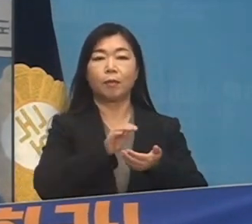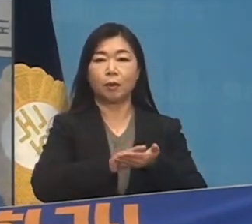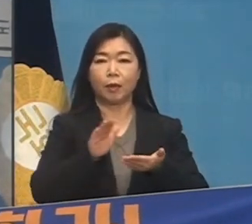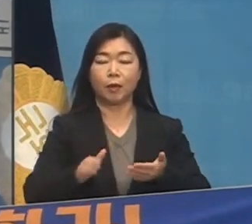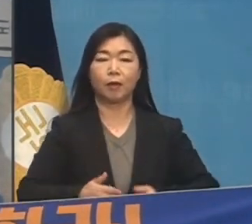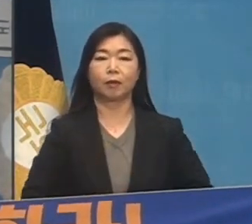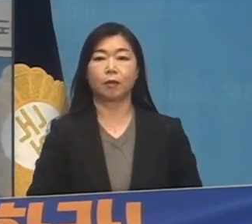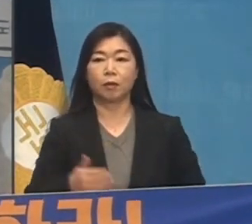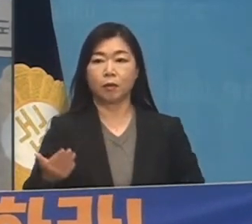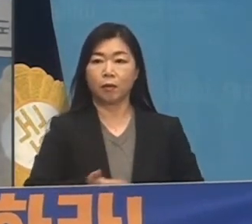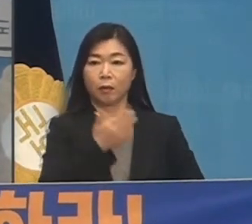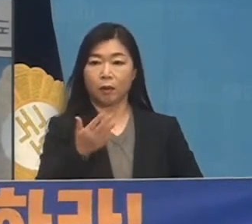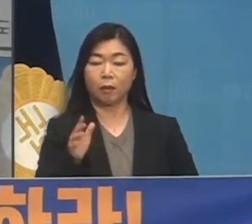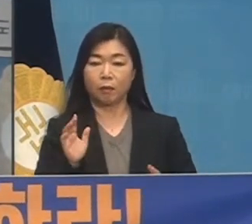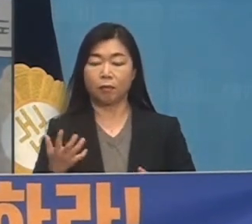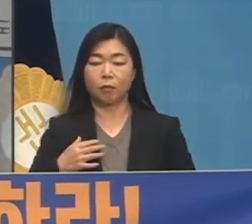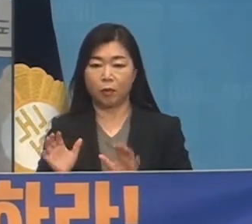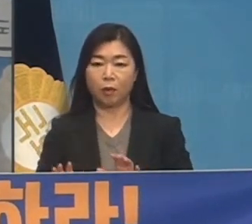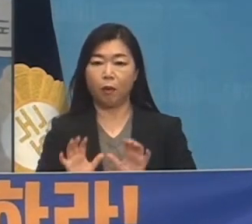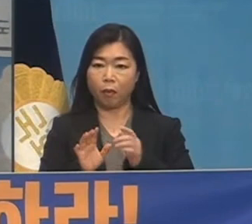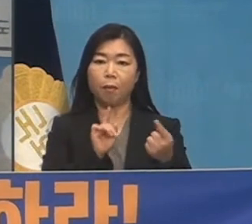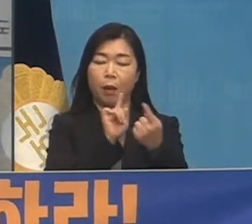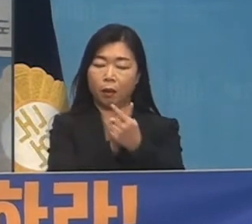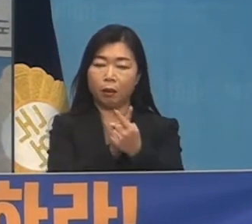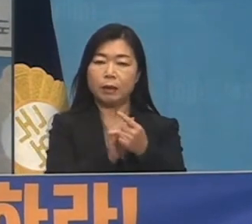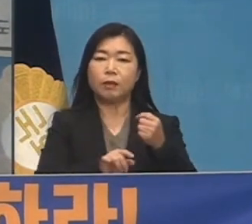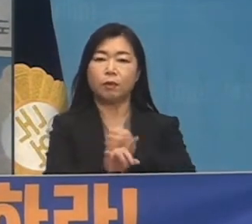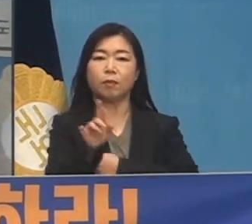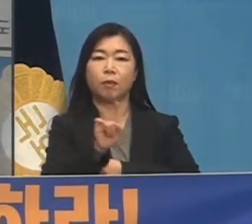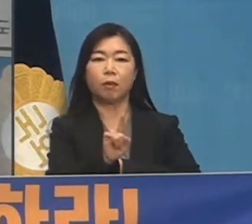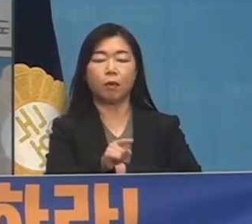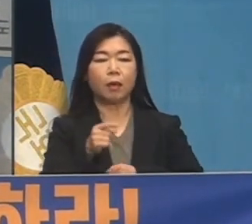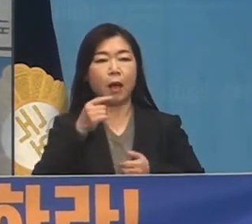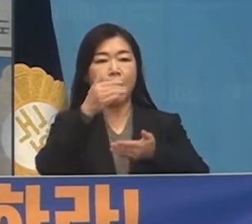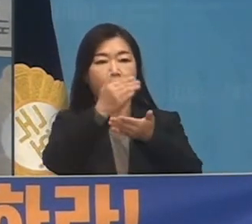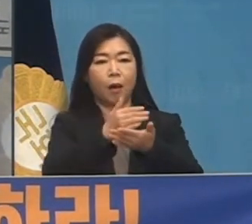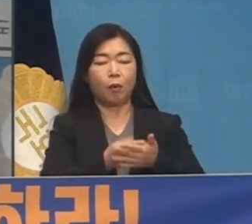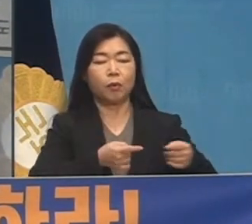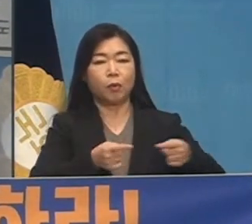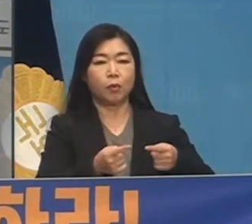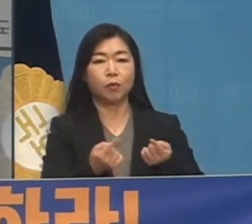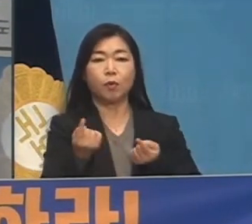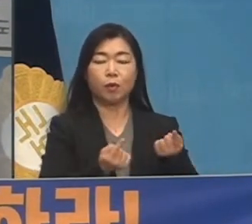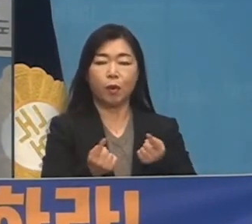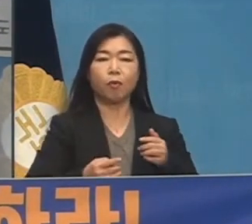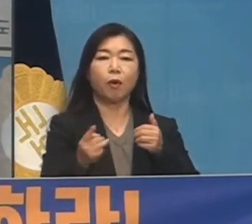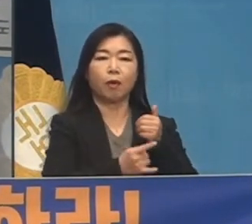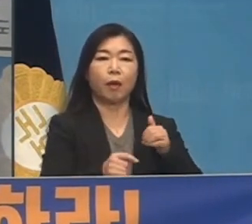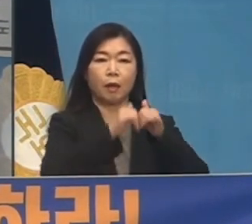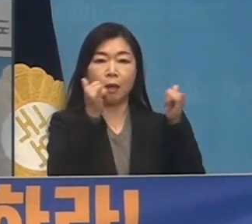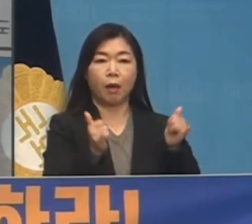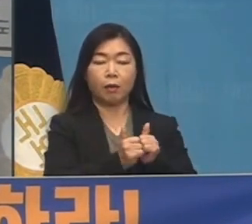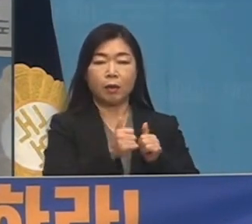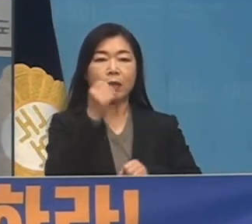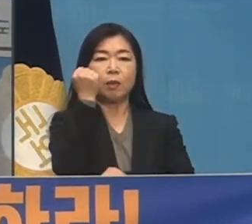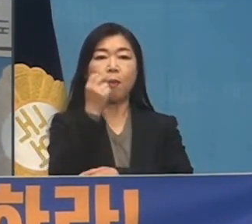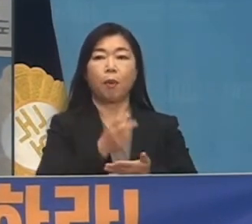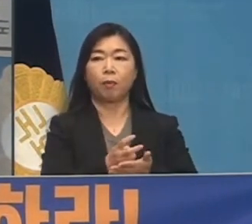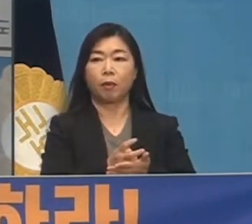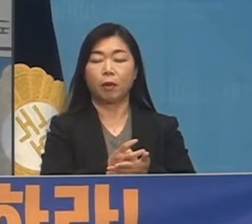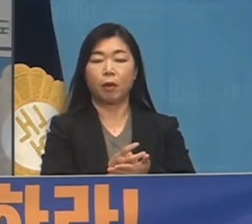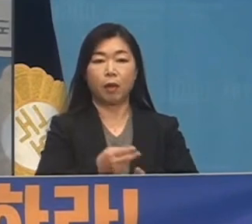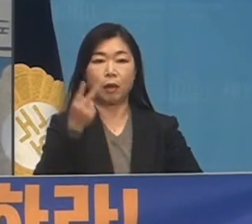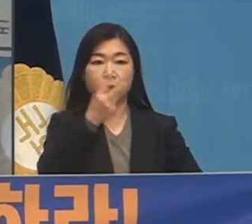저희가 이렇게 여러분들 앞에 선 것은 안건조정위원회에 신청된 사회적경제 기본법 때문입니다. 이